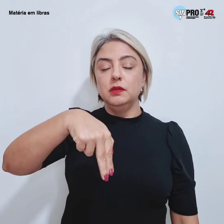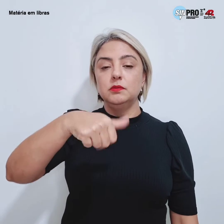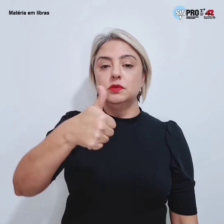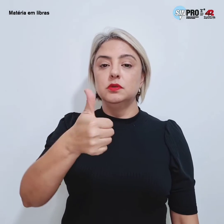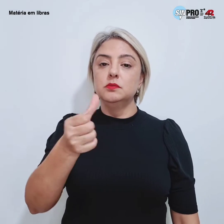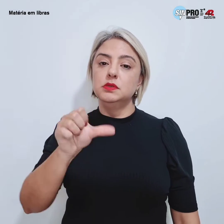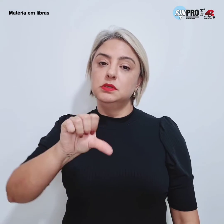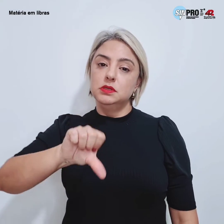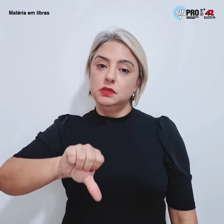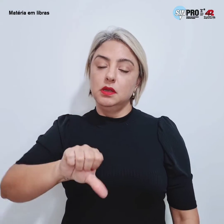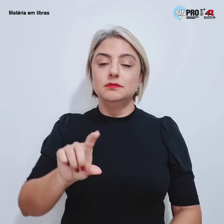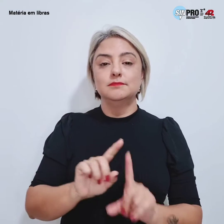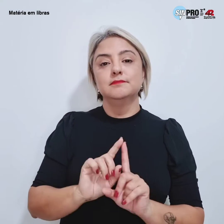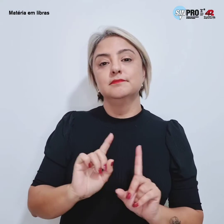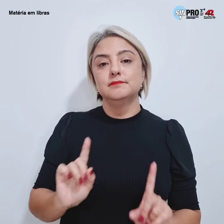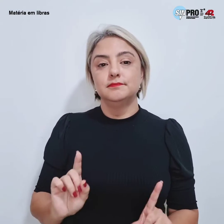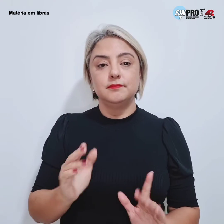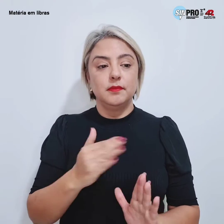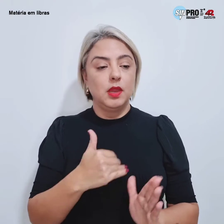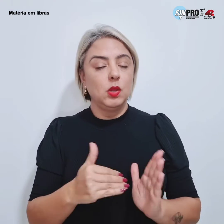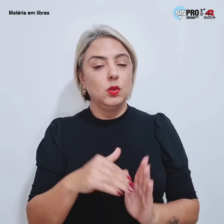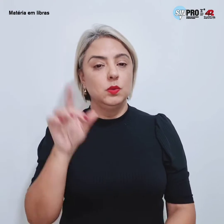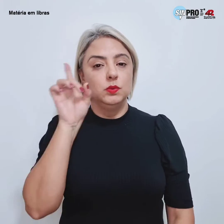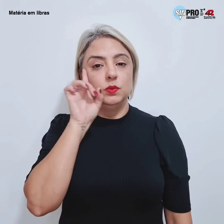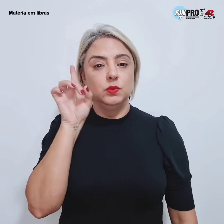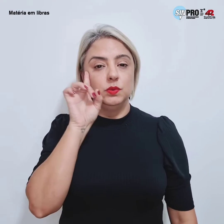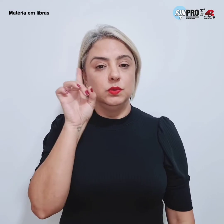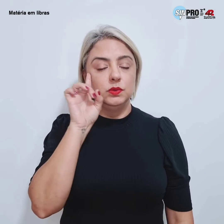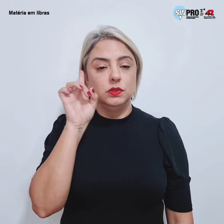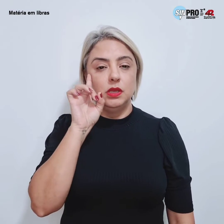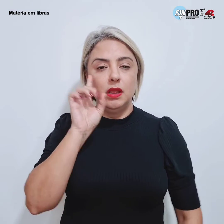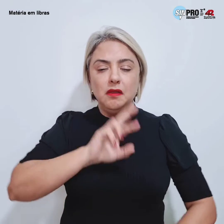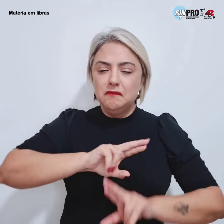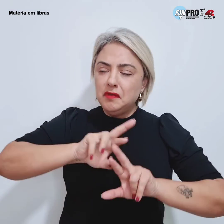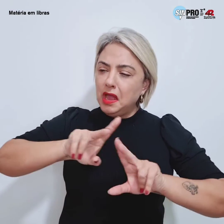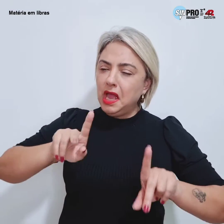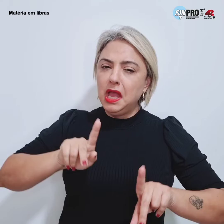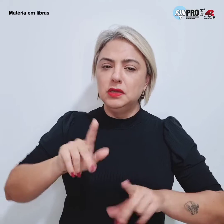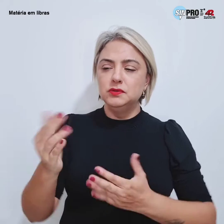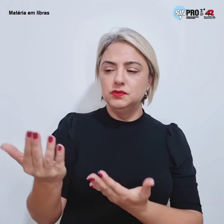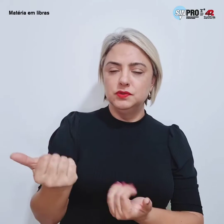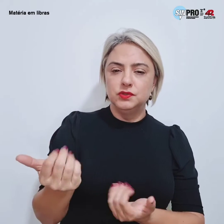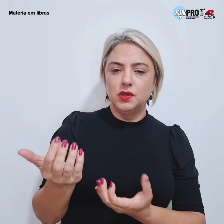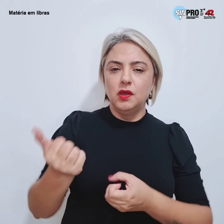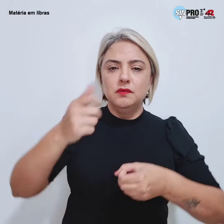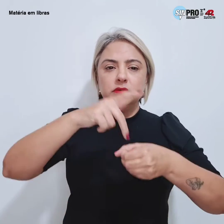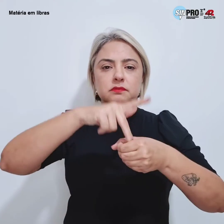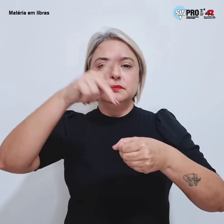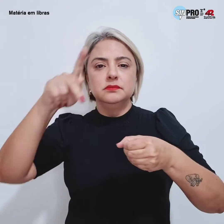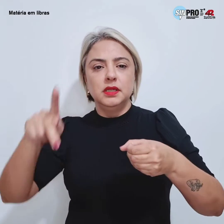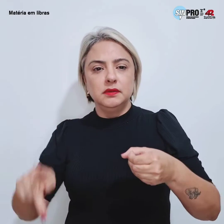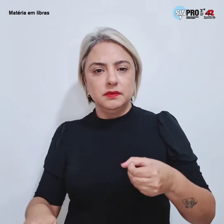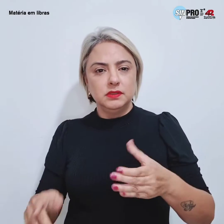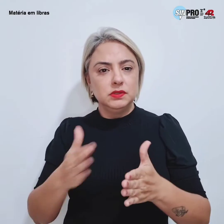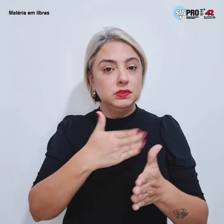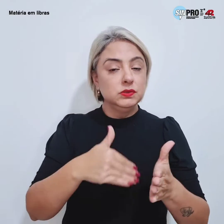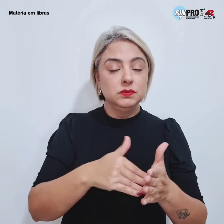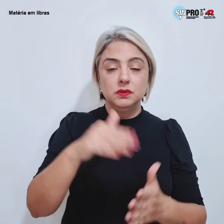Mais ainda, todos os dias, dezenas de jovens das periferias de todo o Brasil, a